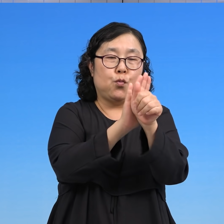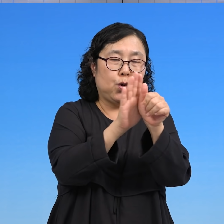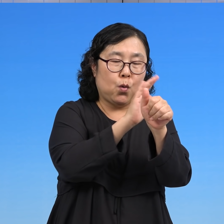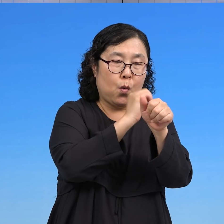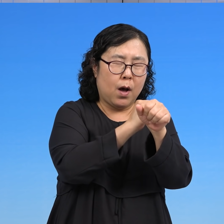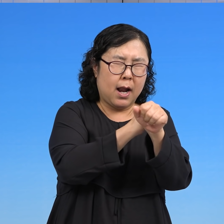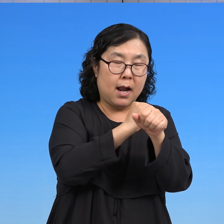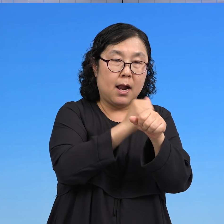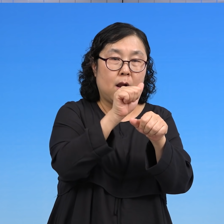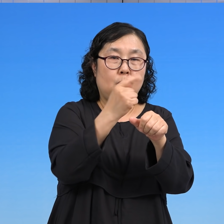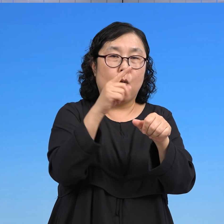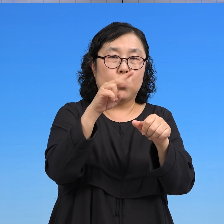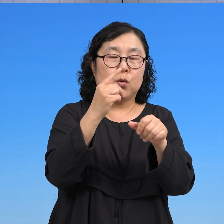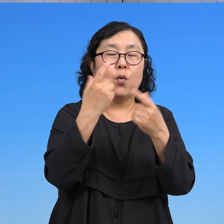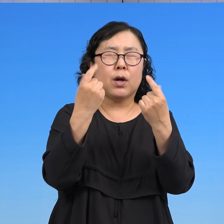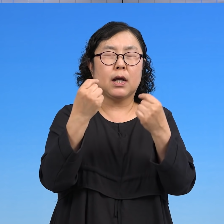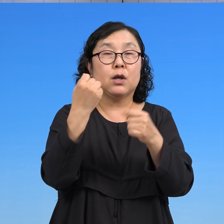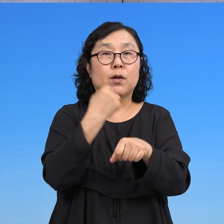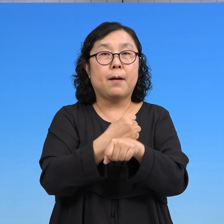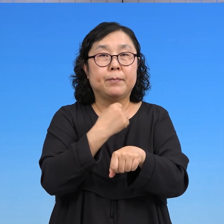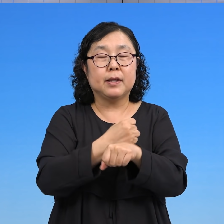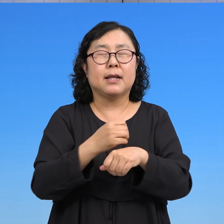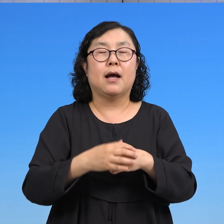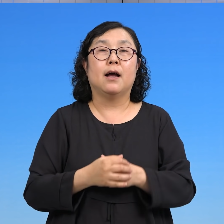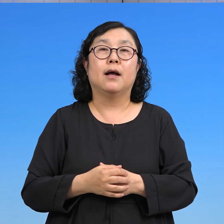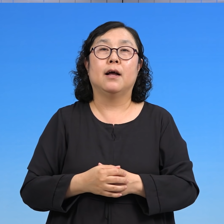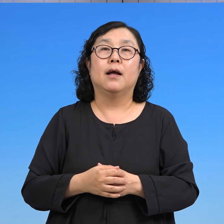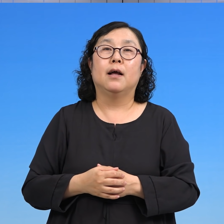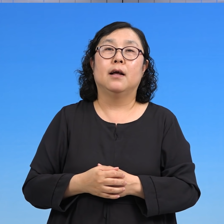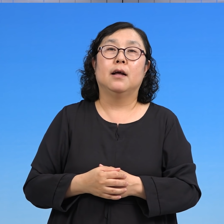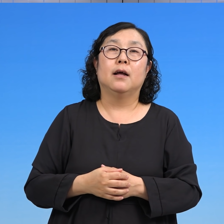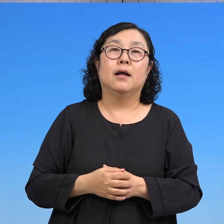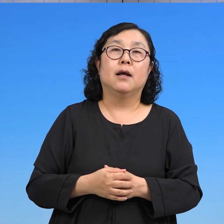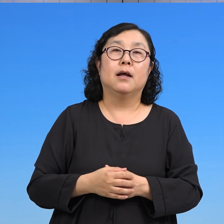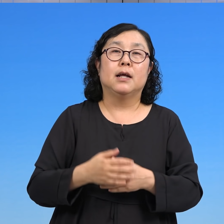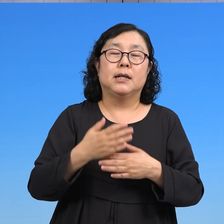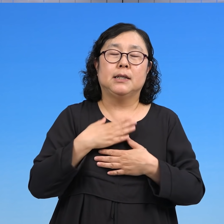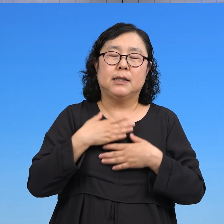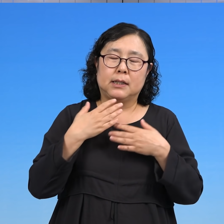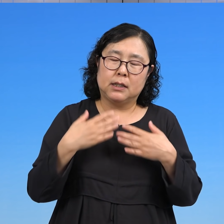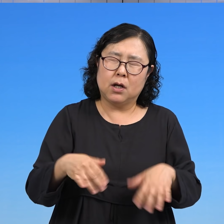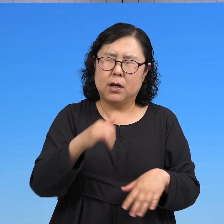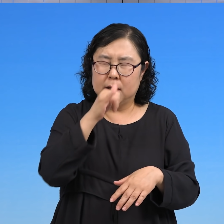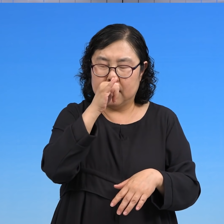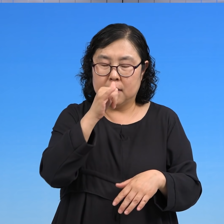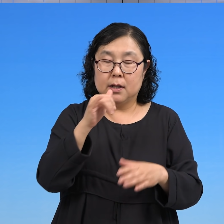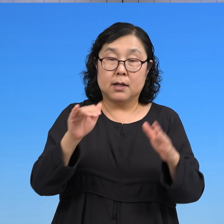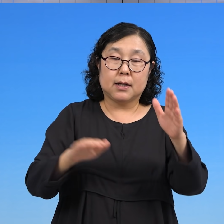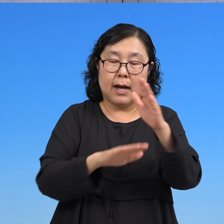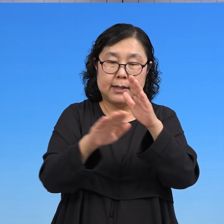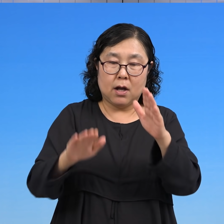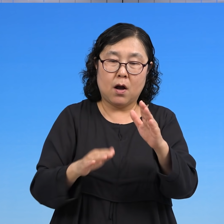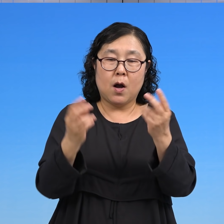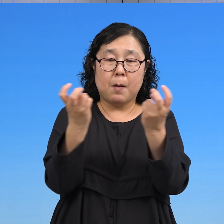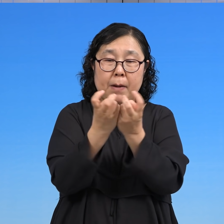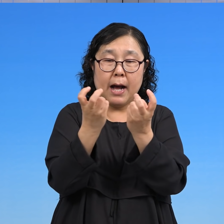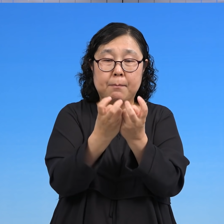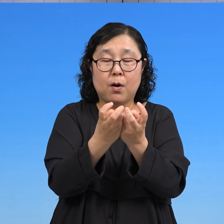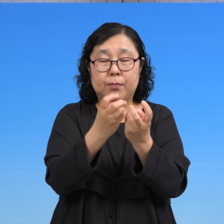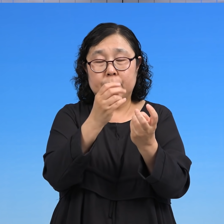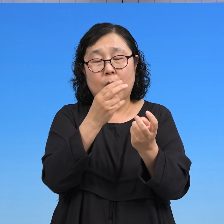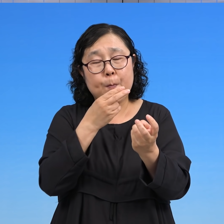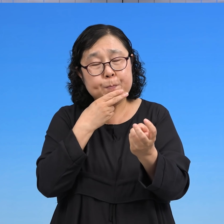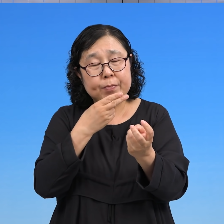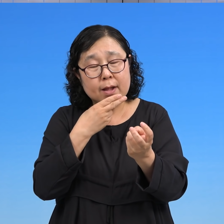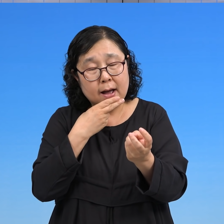될 호소 같기도 하고요. 무엇보다도 여러분, 오늘 설교 제목이 지쳐있는 가정, 대안은 없는가?